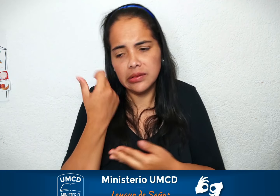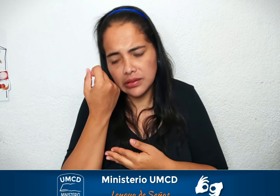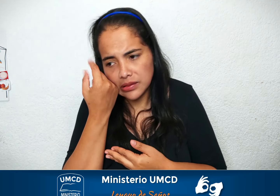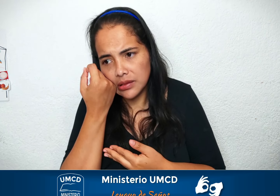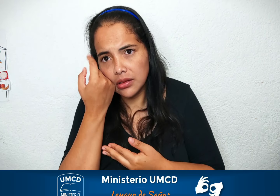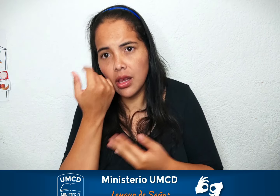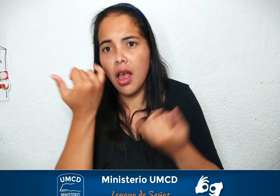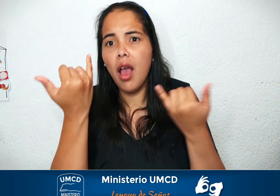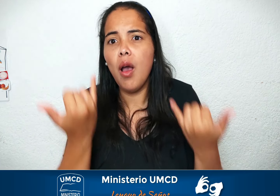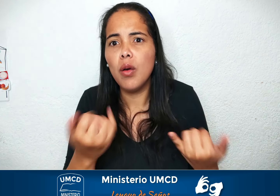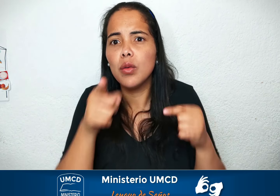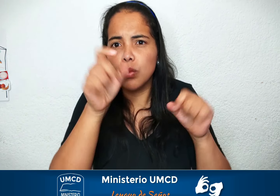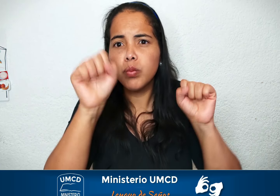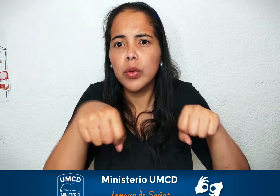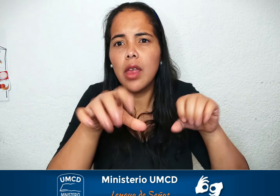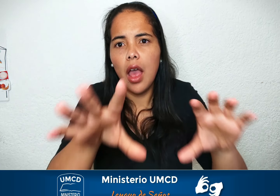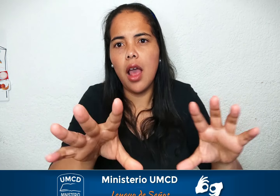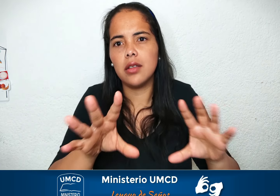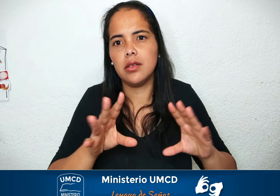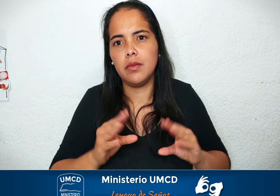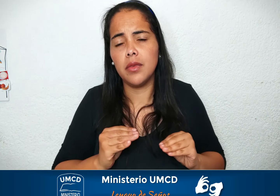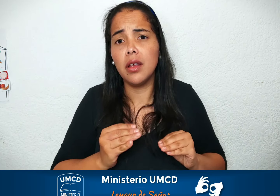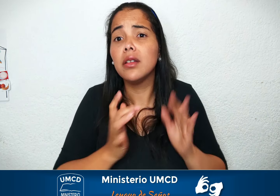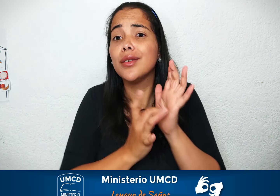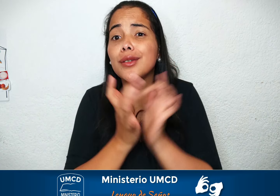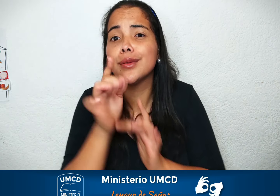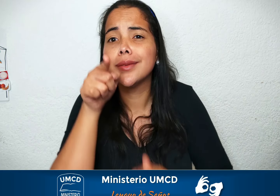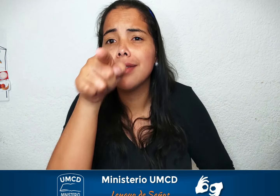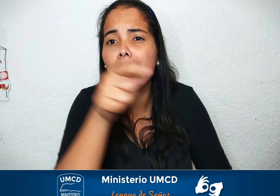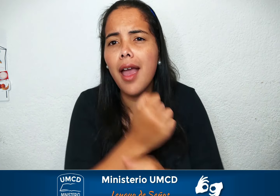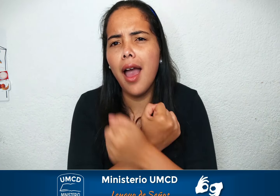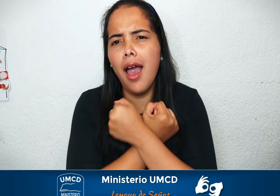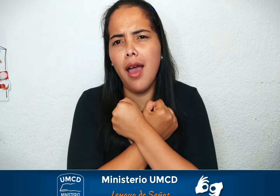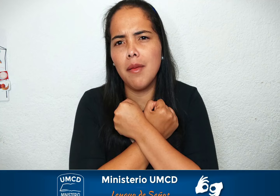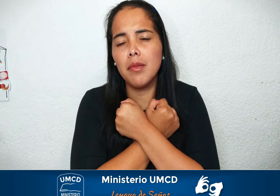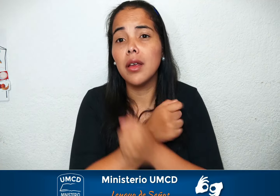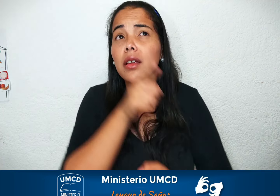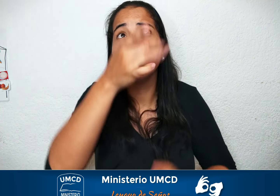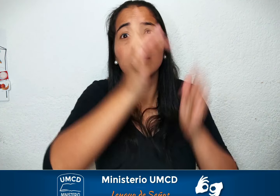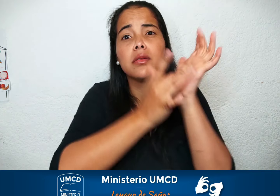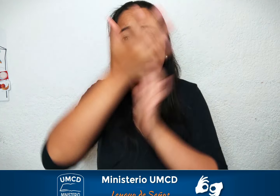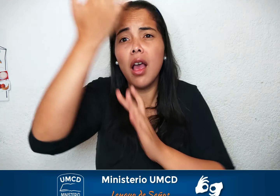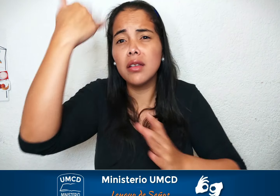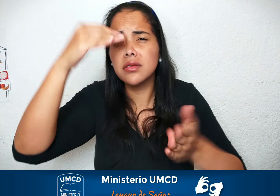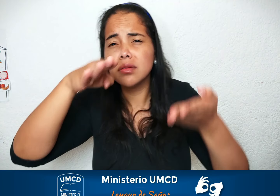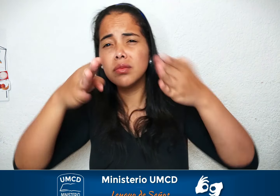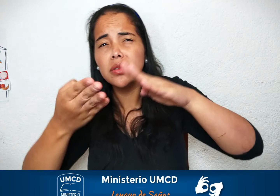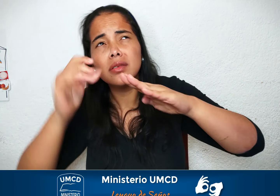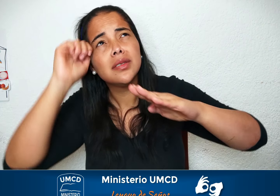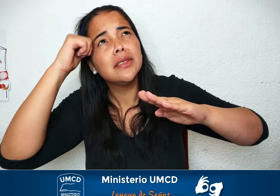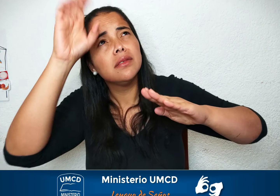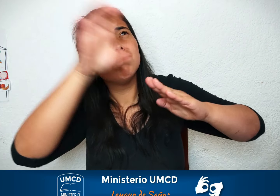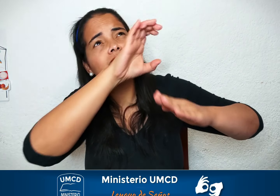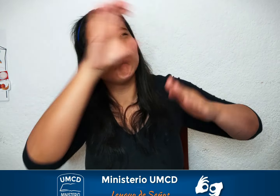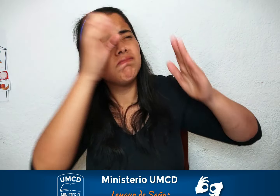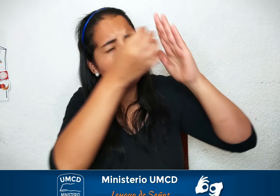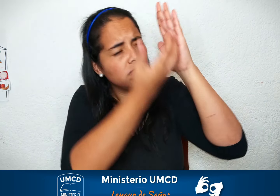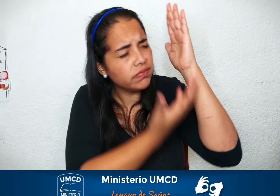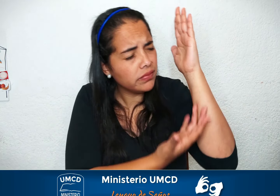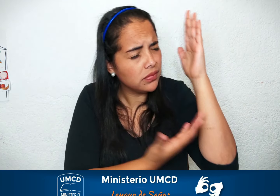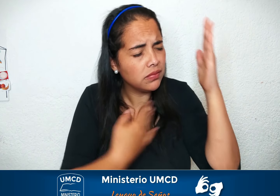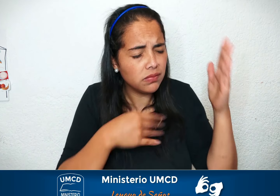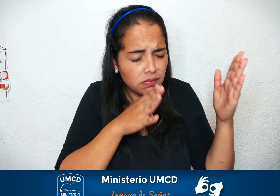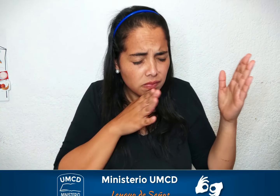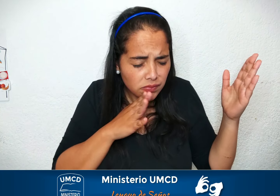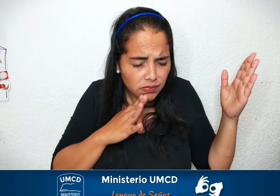único que tiene que hacer es aceptarlo. Cristo le ama. Él vino a morir por usted. Él entregó su vida para que